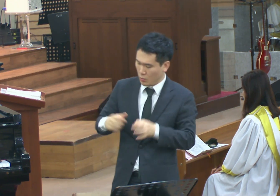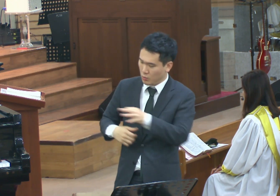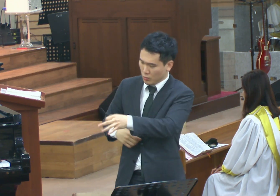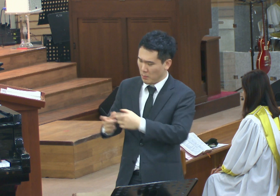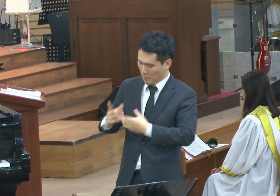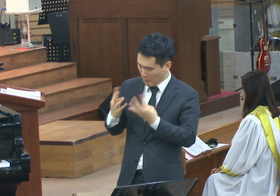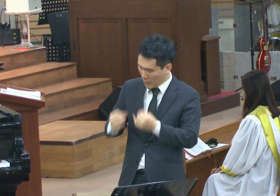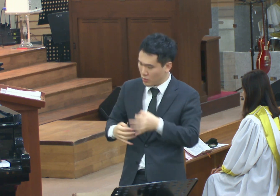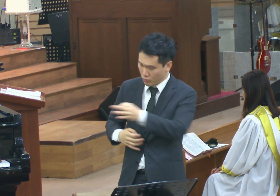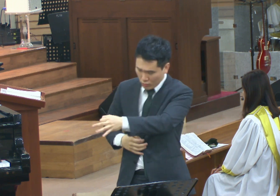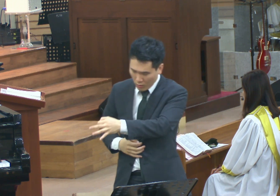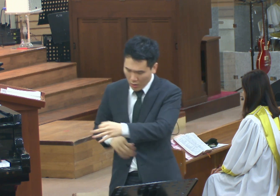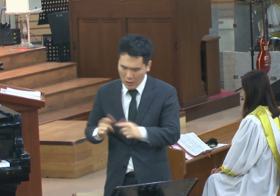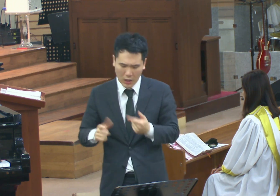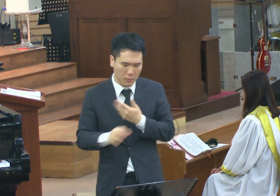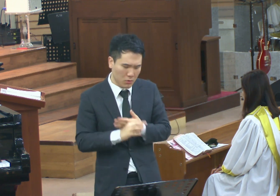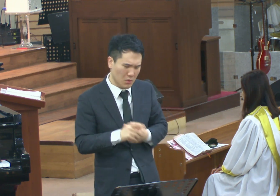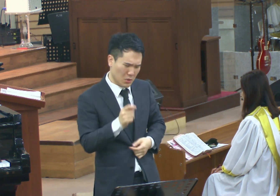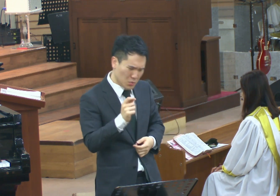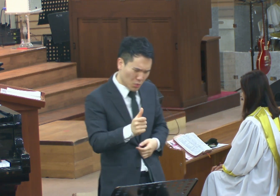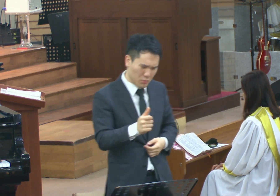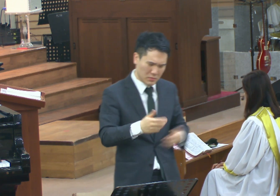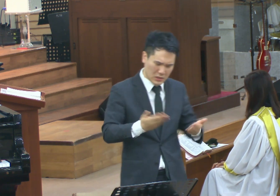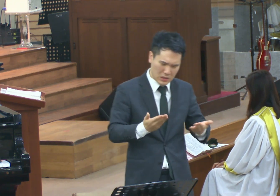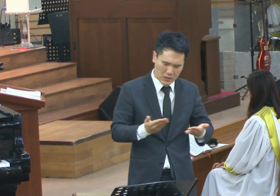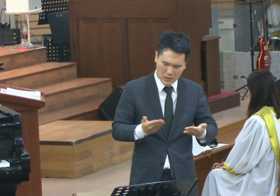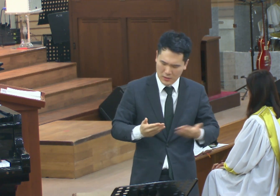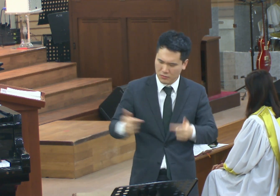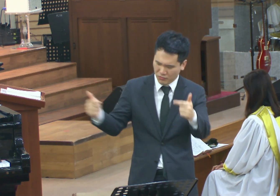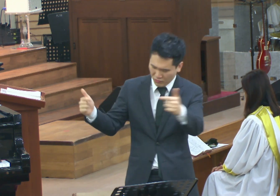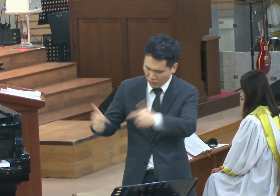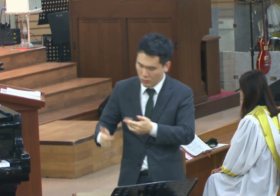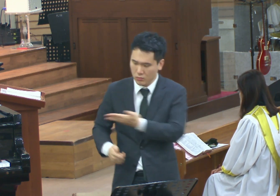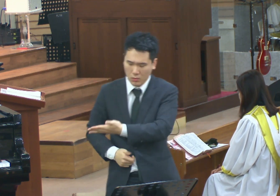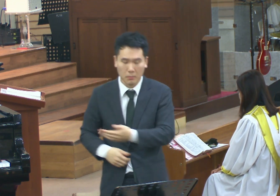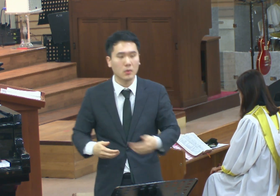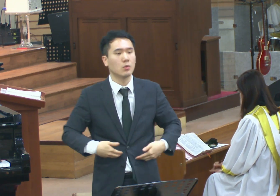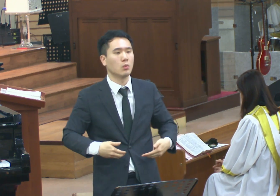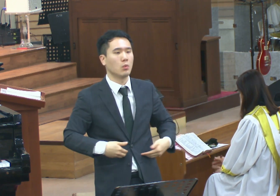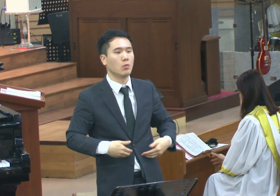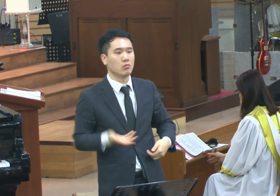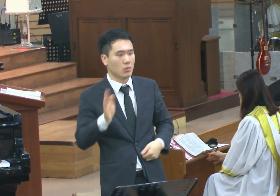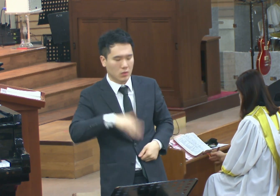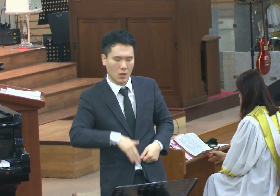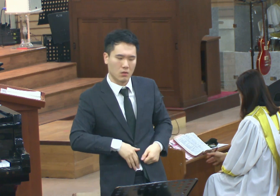이것이 이 자본주의 사회의 굉장한 맹점이라고 볼 수가 있습니다.